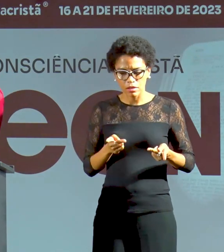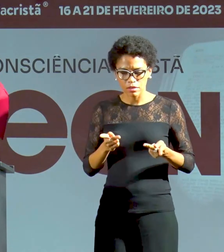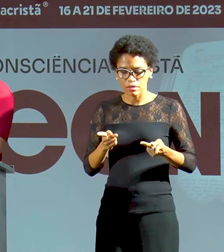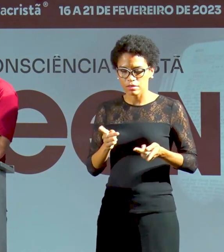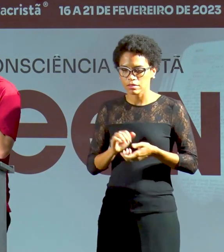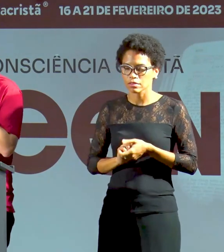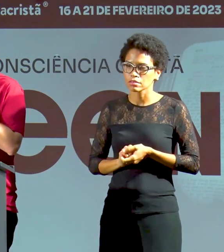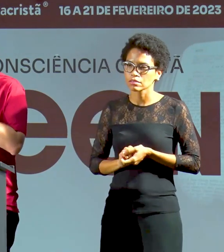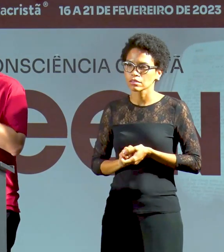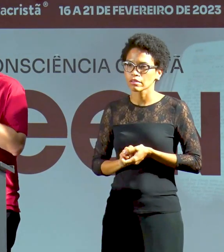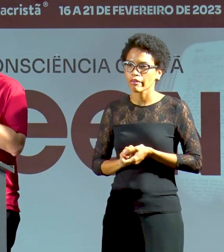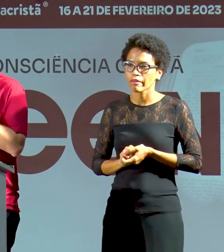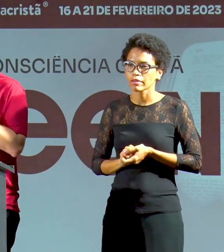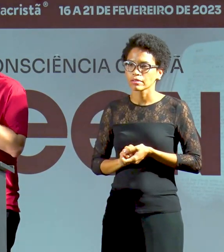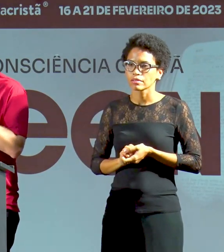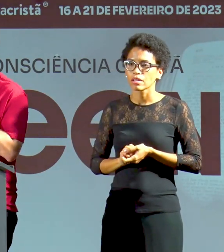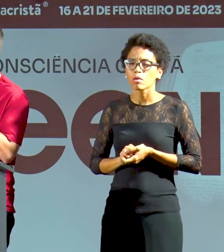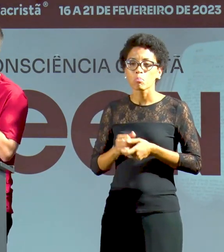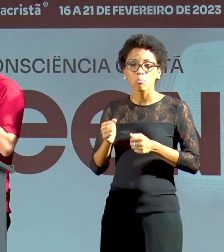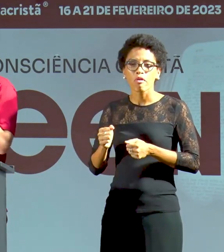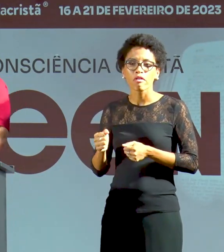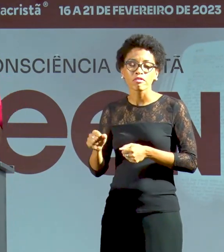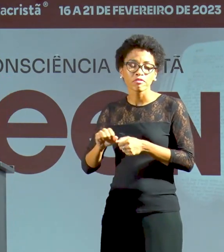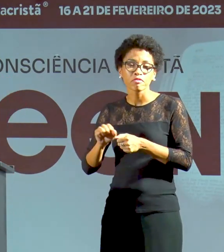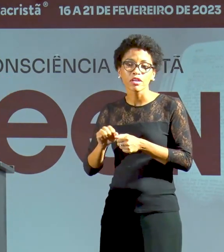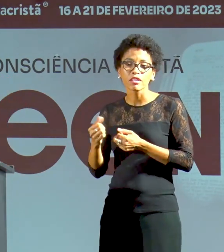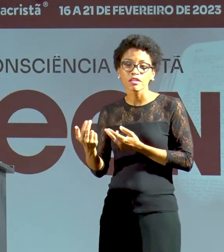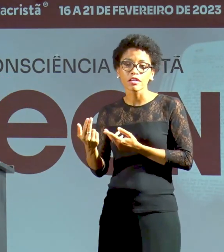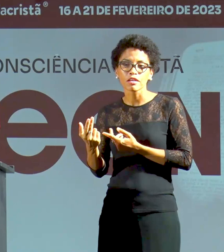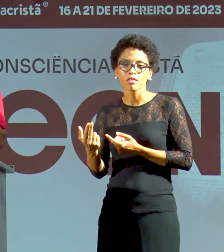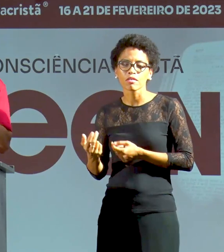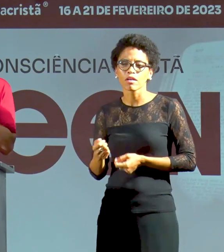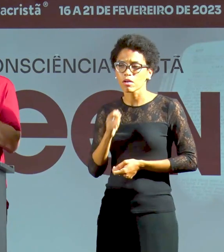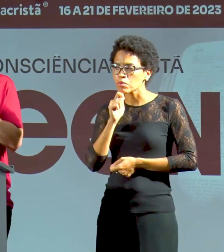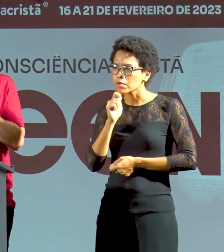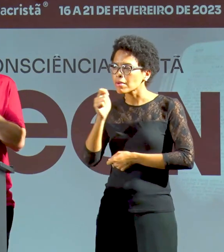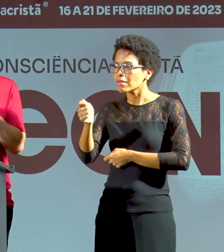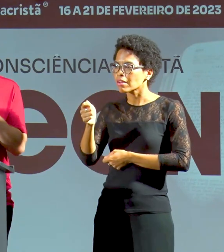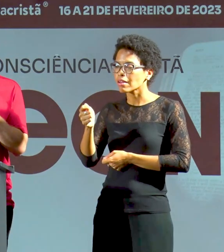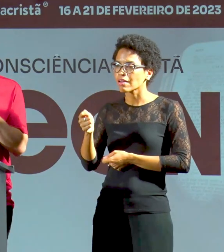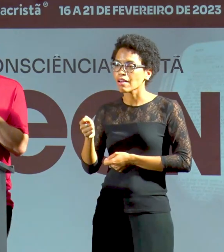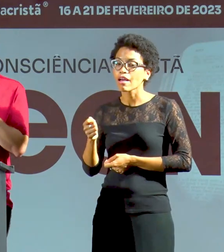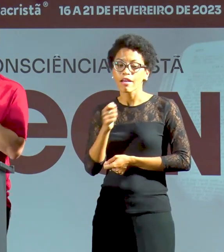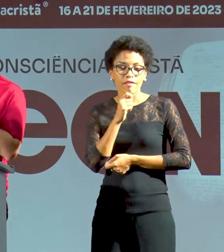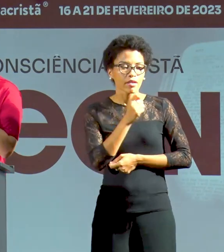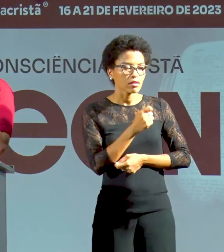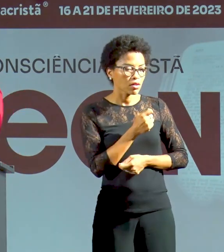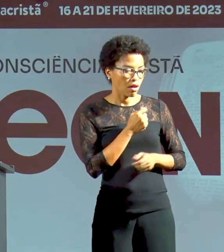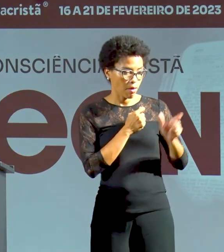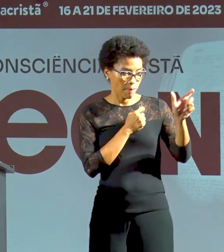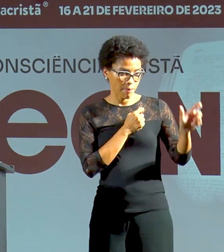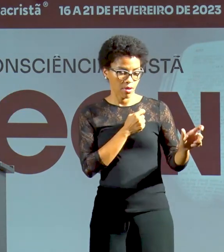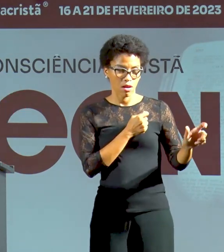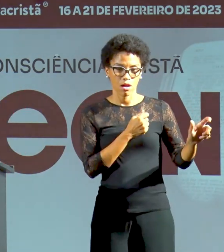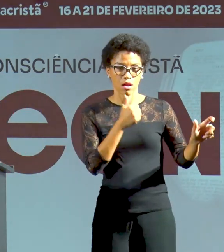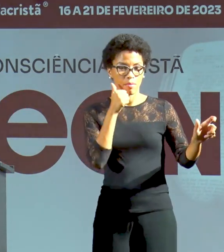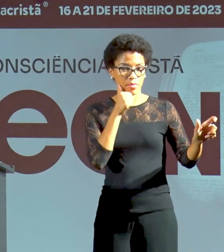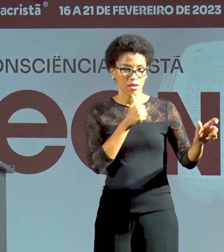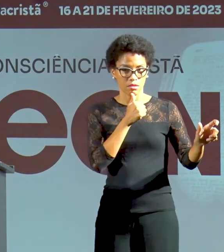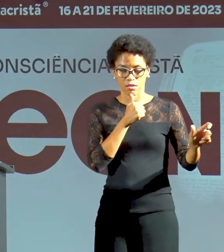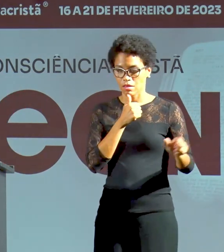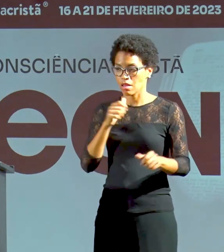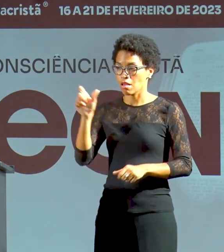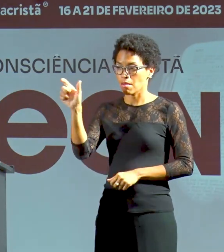eu entrevisto dois de vocês aqui tá bom eu entrevisto 2 e eu entrevistei uma menina e um menino uma menina que estava indo pela primeira vez